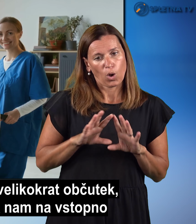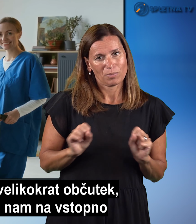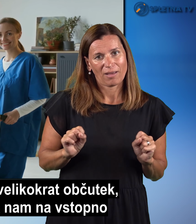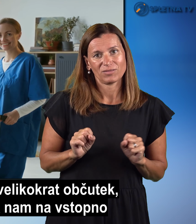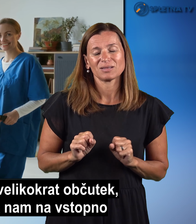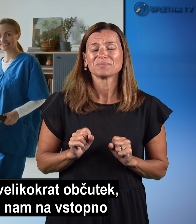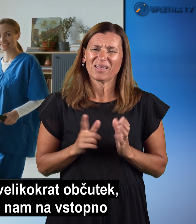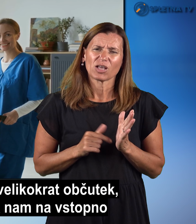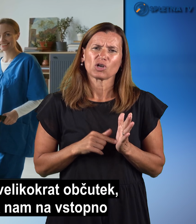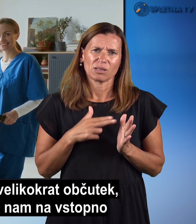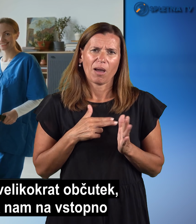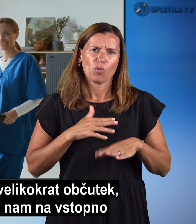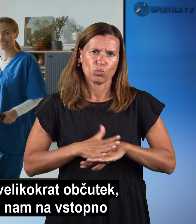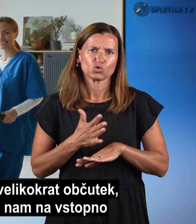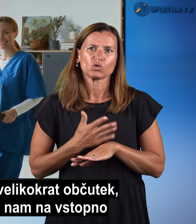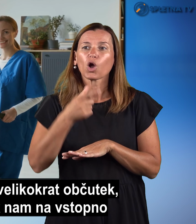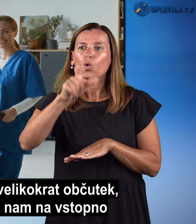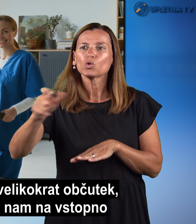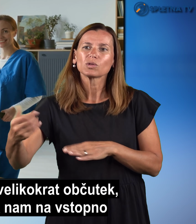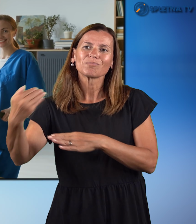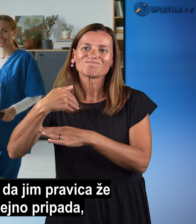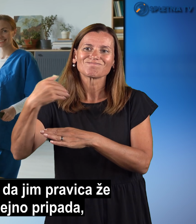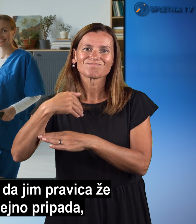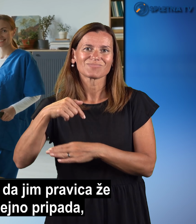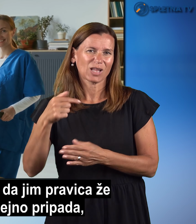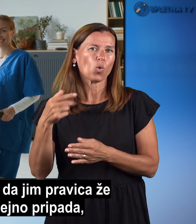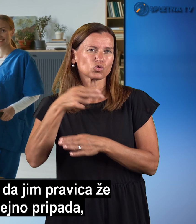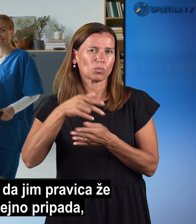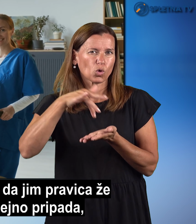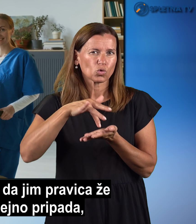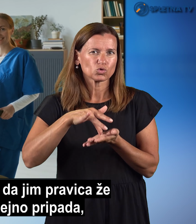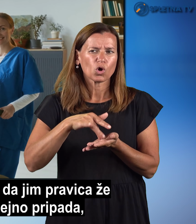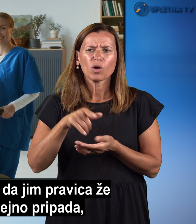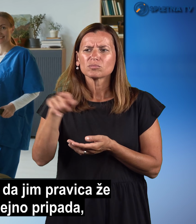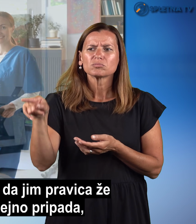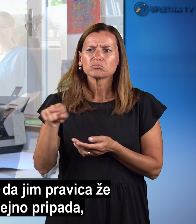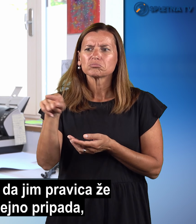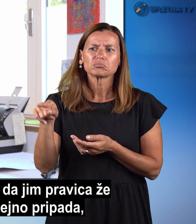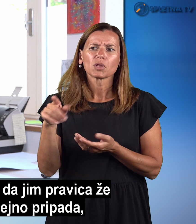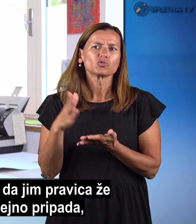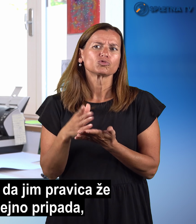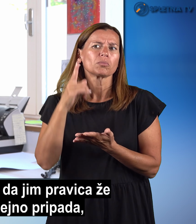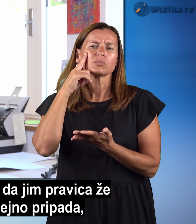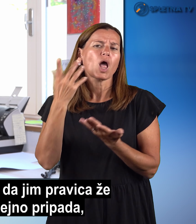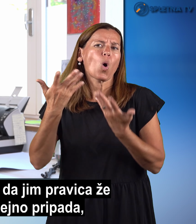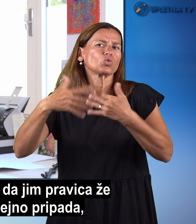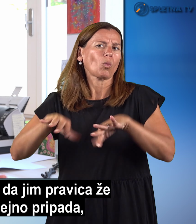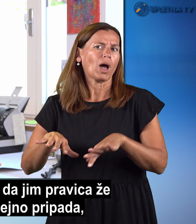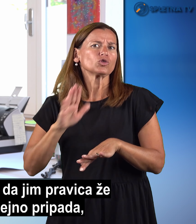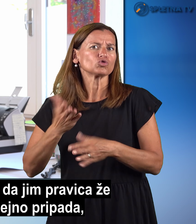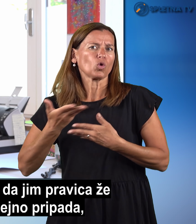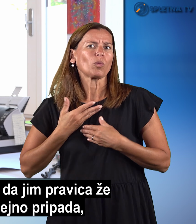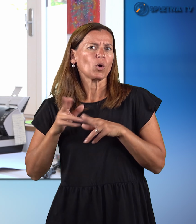imamo mnogokrat občutek, ko ljudje prihajajo k nam na vstopno točko, da se jim zdi, da jim pravica že skoraj da